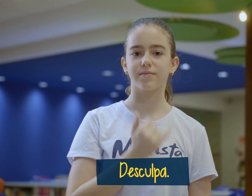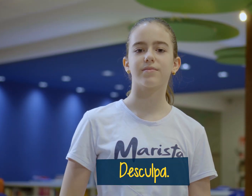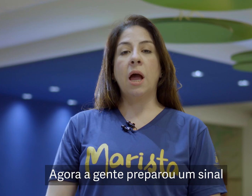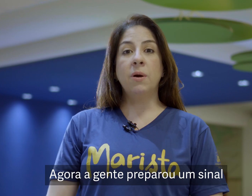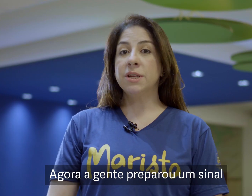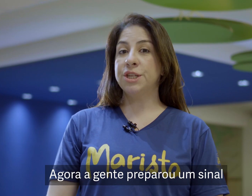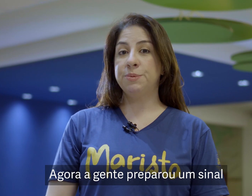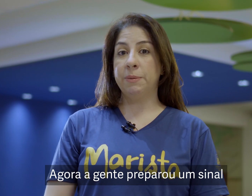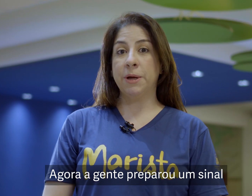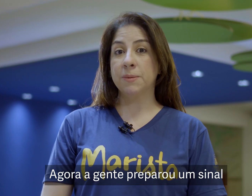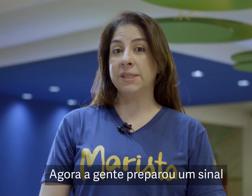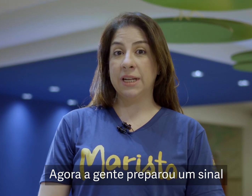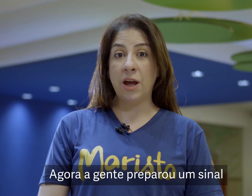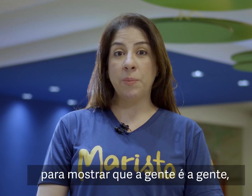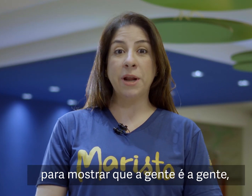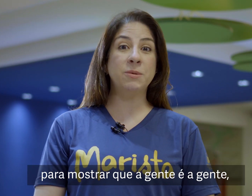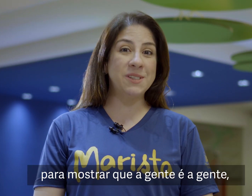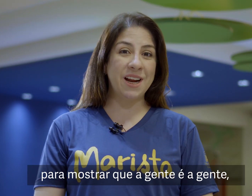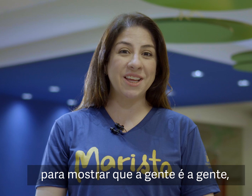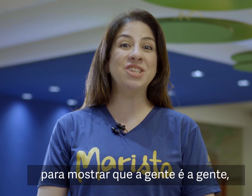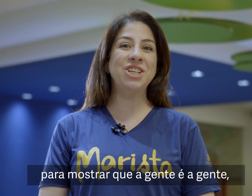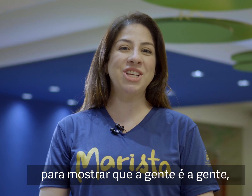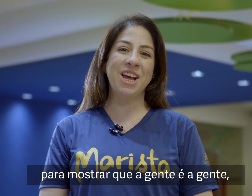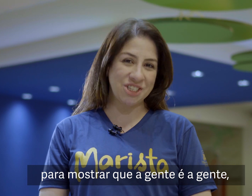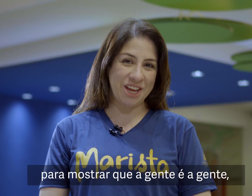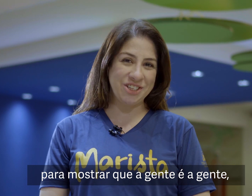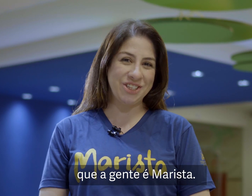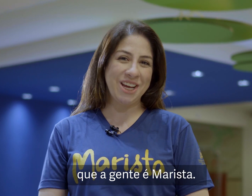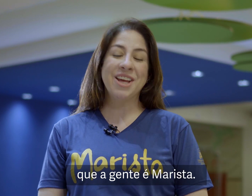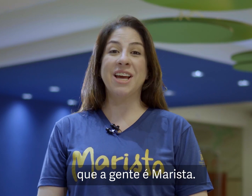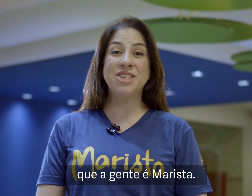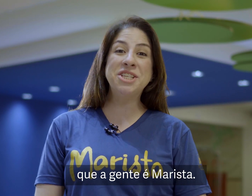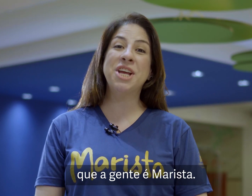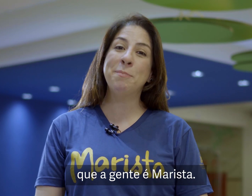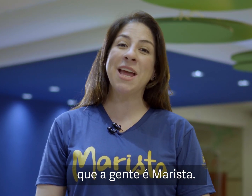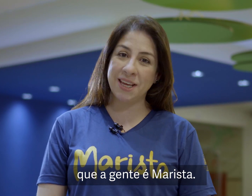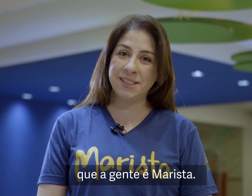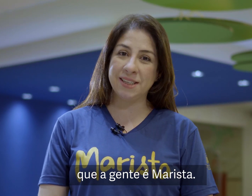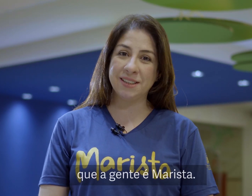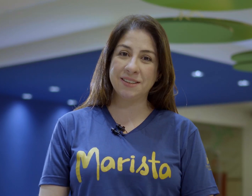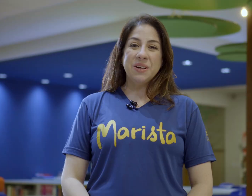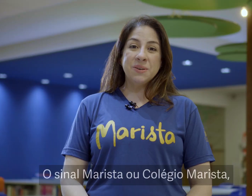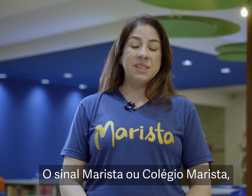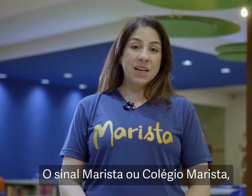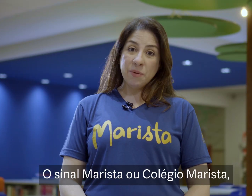Agora a gente preparou um sinal para mostrar que a gente é agente, que a gente é marista. O sinal